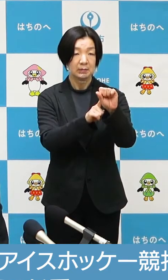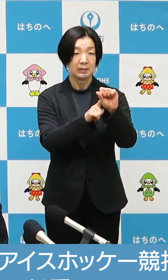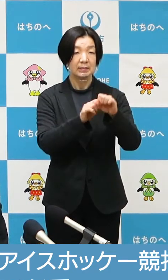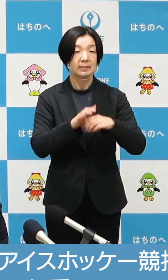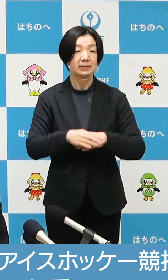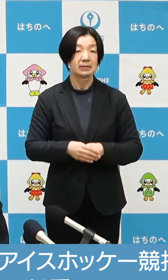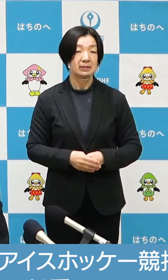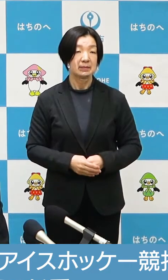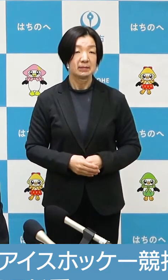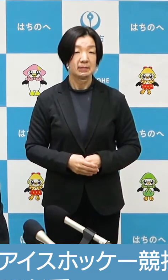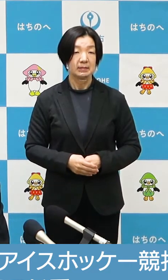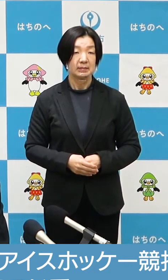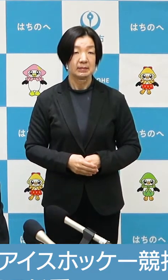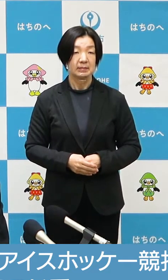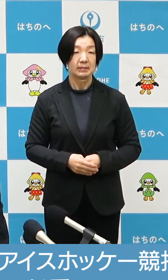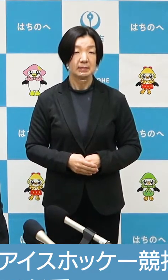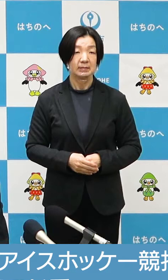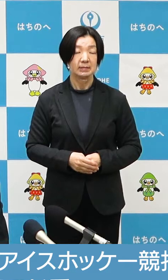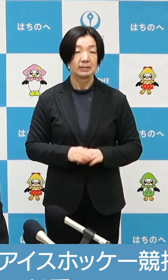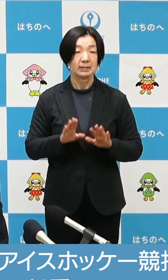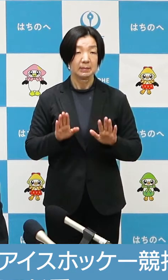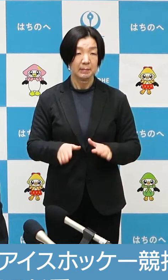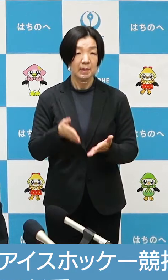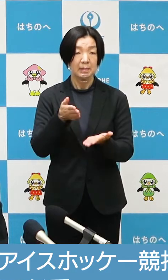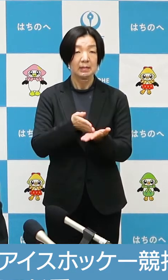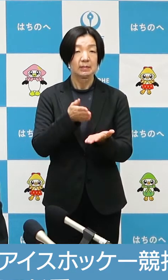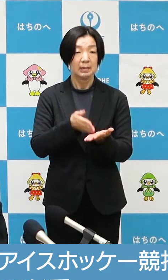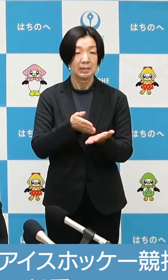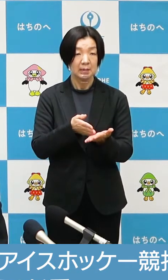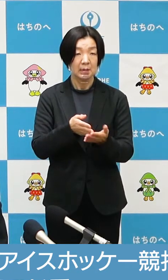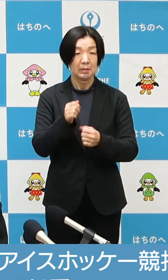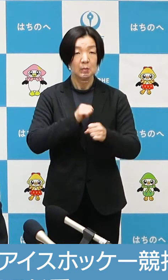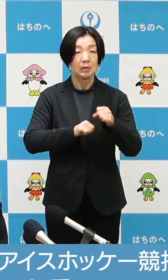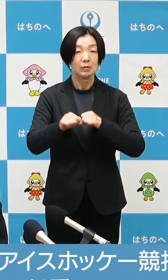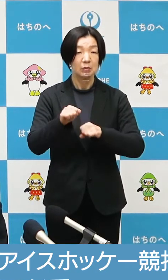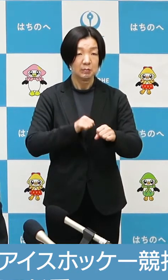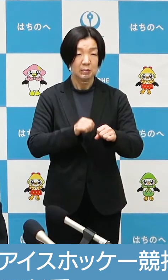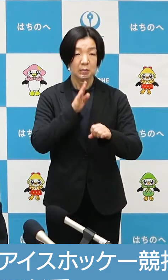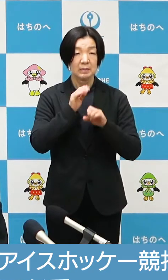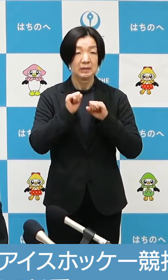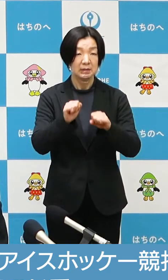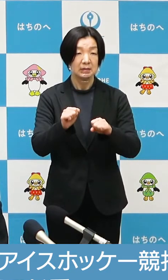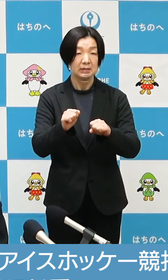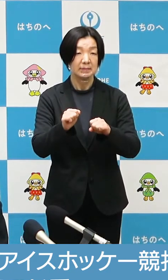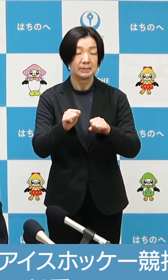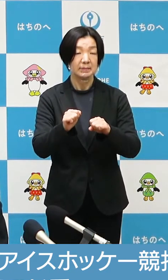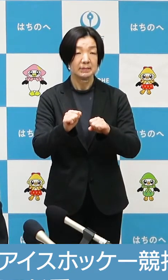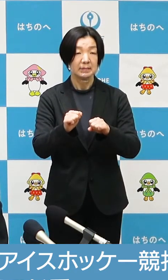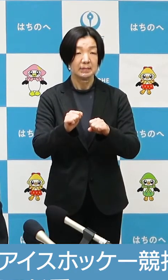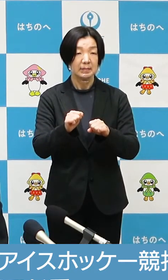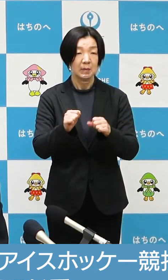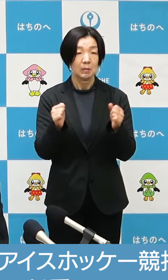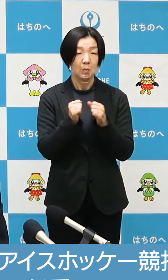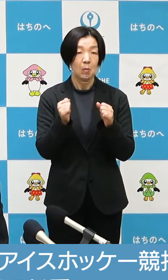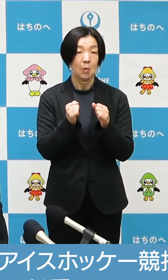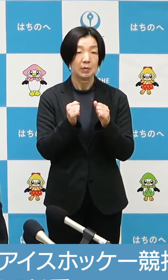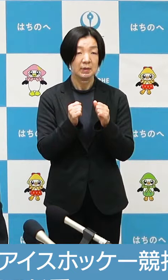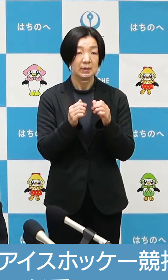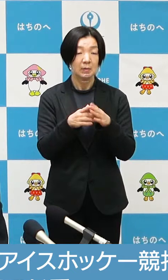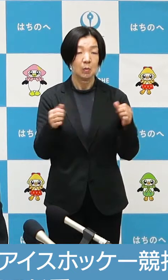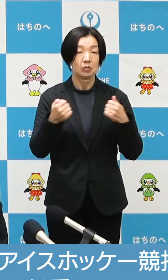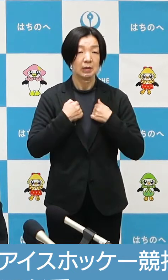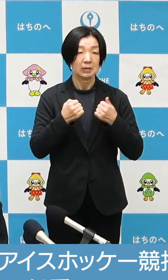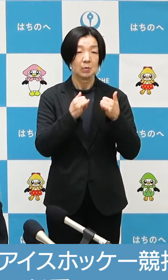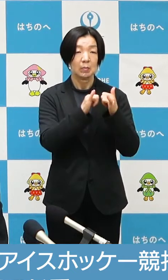ておりますこれまでご紹介してきました取り組みの実施により冬季国体の歴史